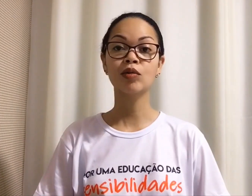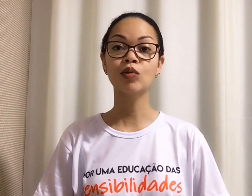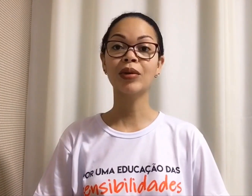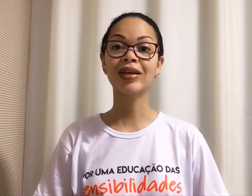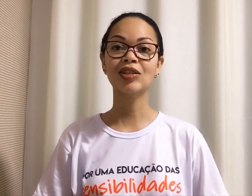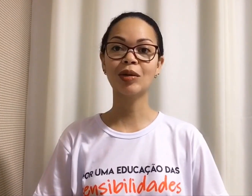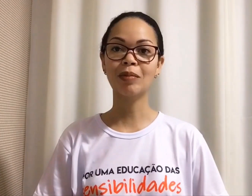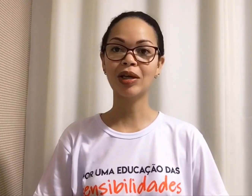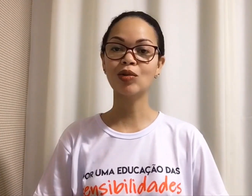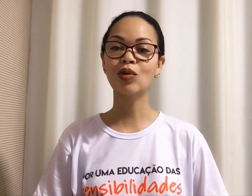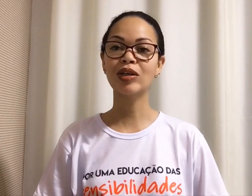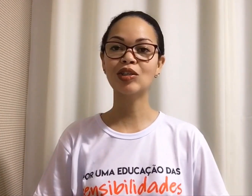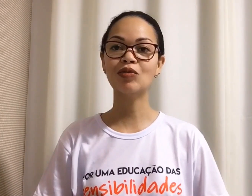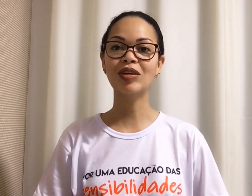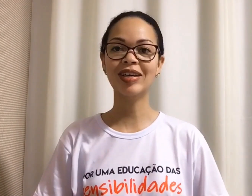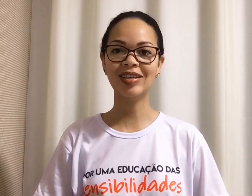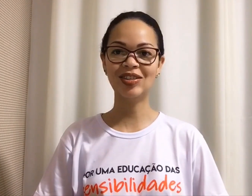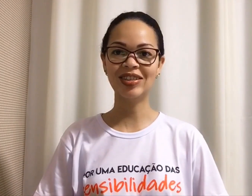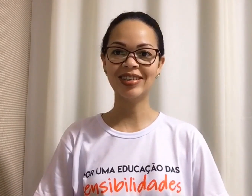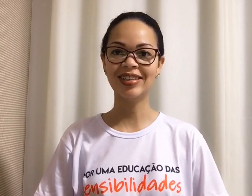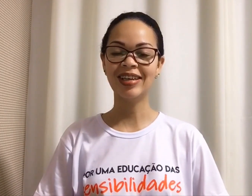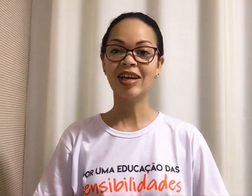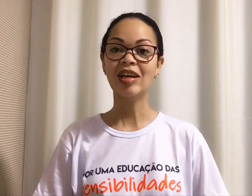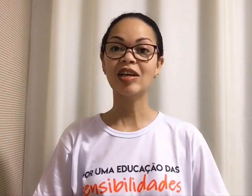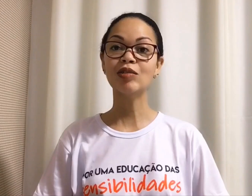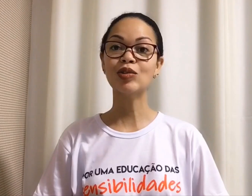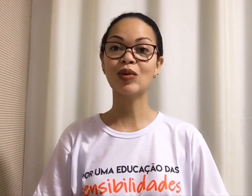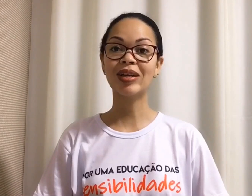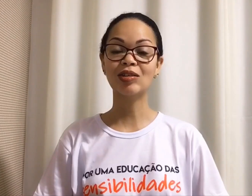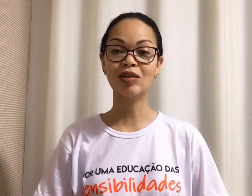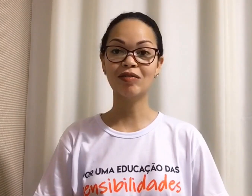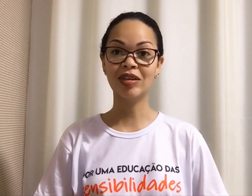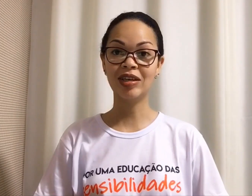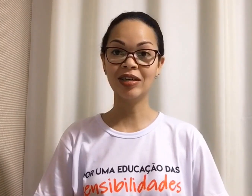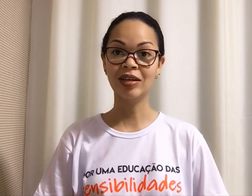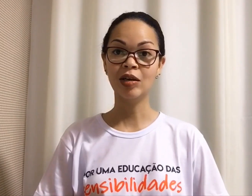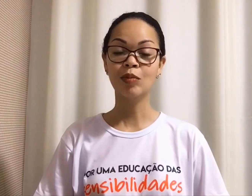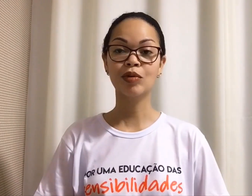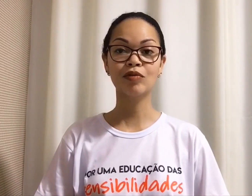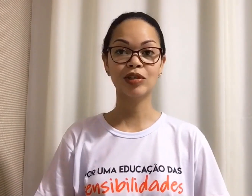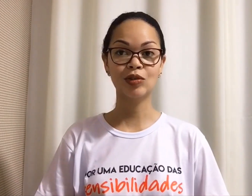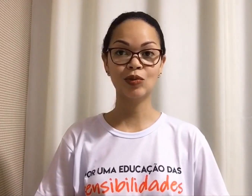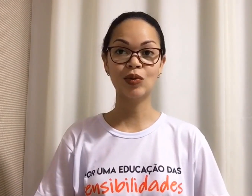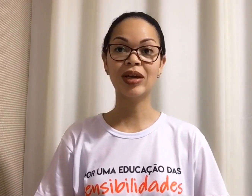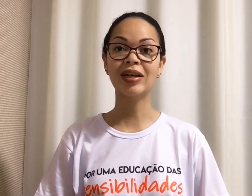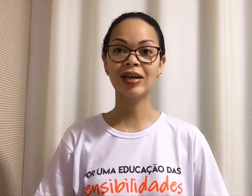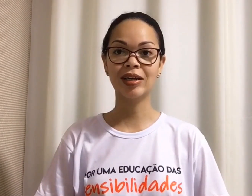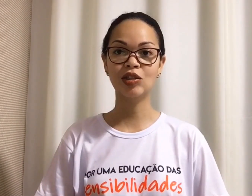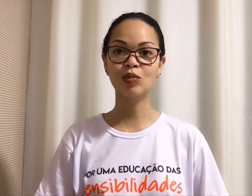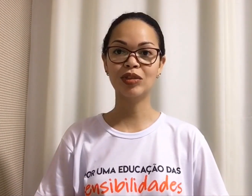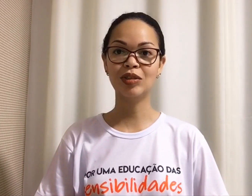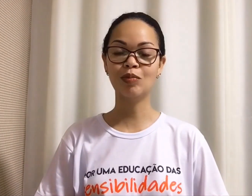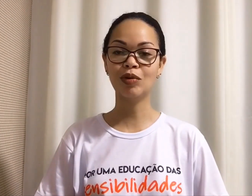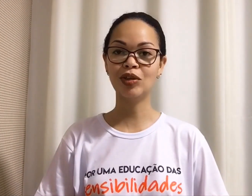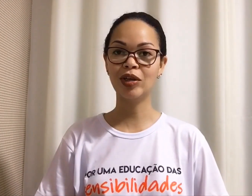do Planejamento Coletivo em Rede. Eu sou Aline Oliveira, professora na Rede Municipal de